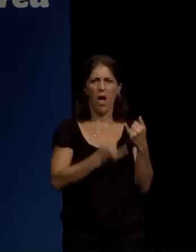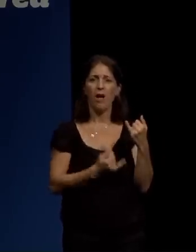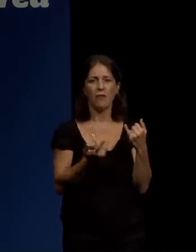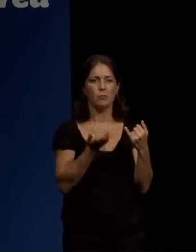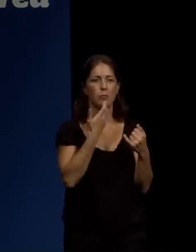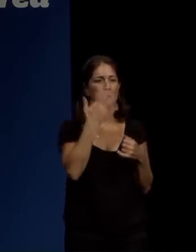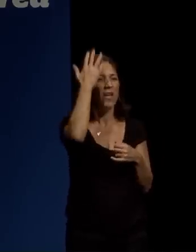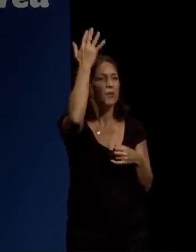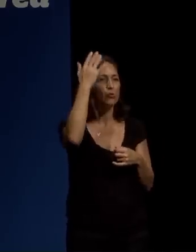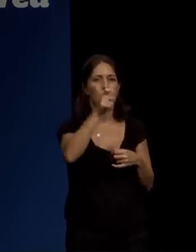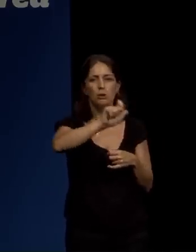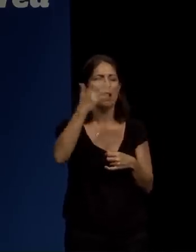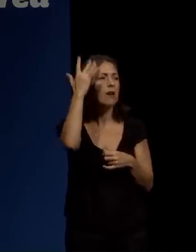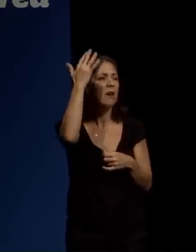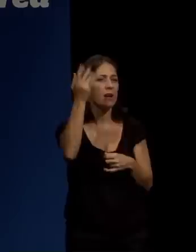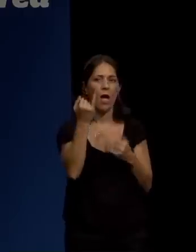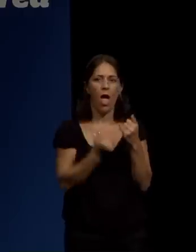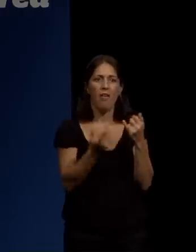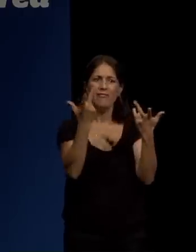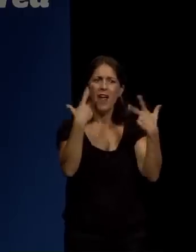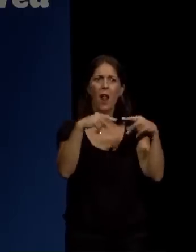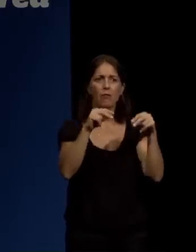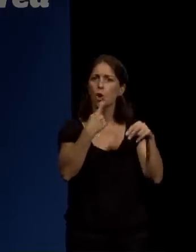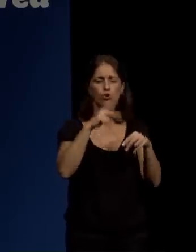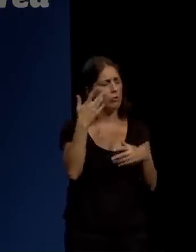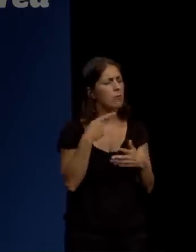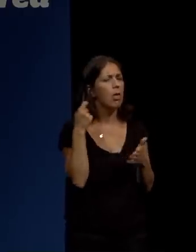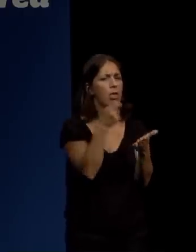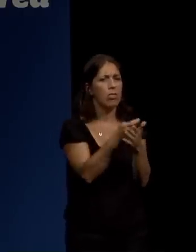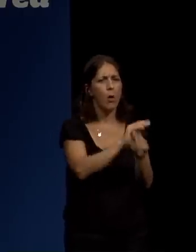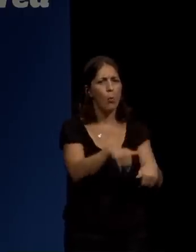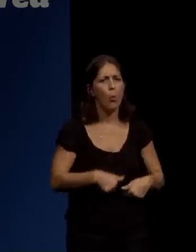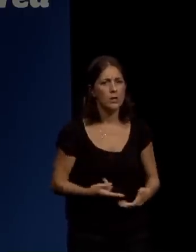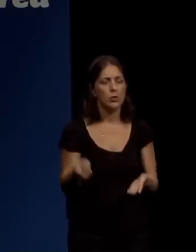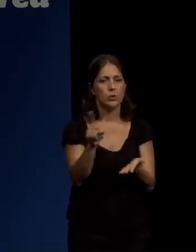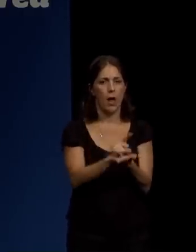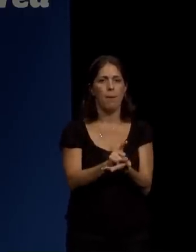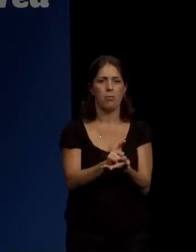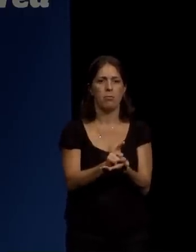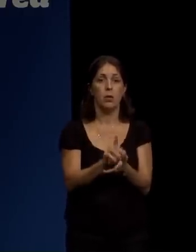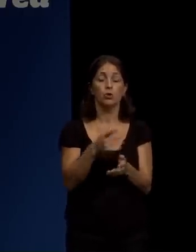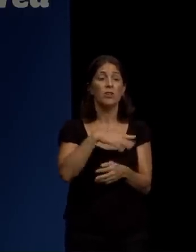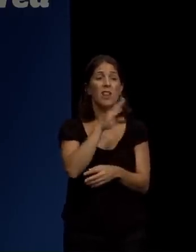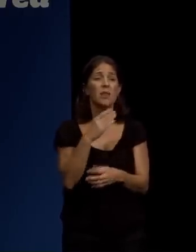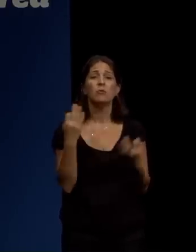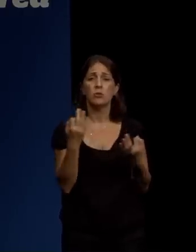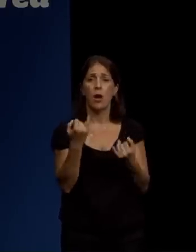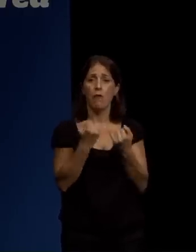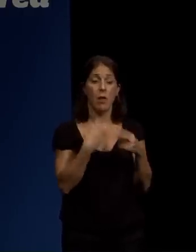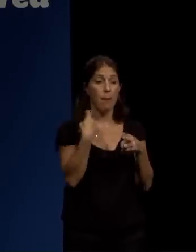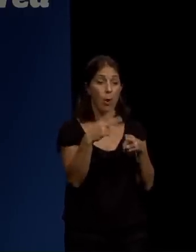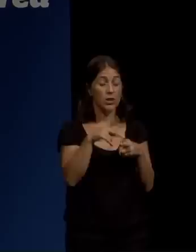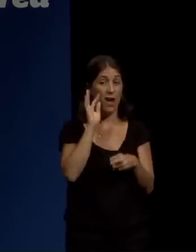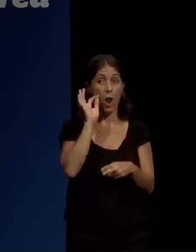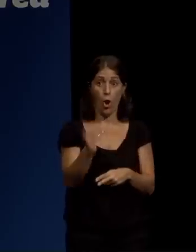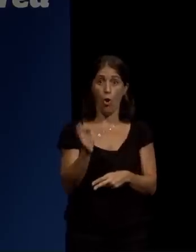ilusións e ca esperanza da xente, como non se debe de facer nin en campaña electoral nin fora dela. E por iso entendemos que a única política sensata